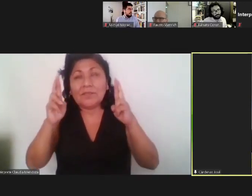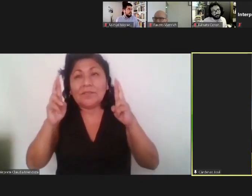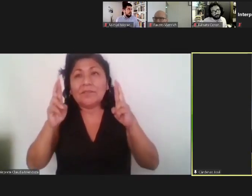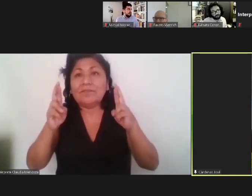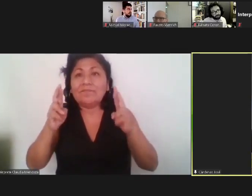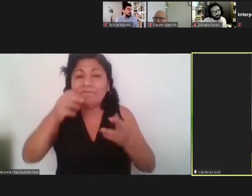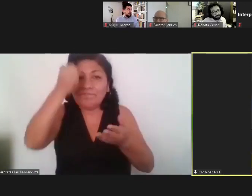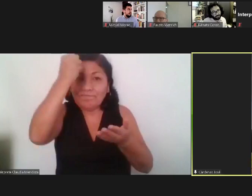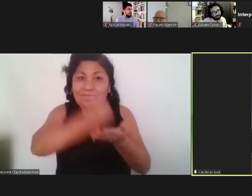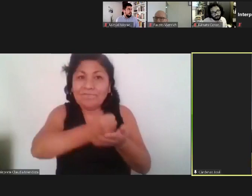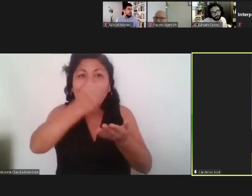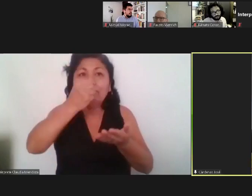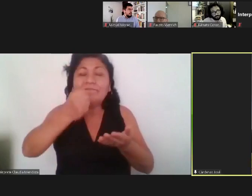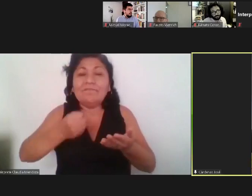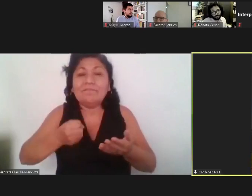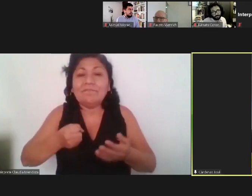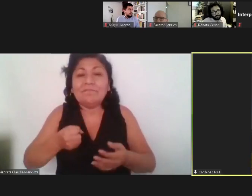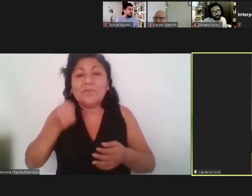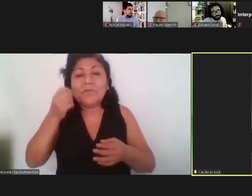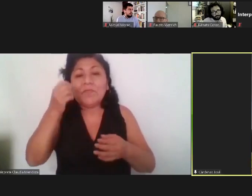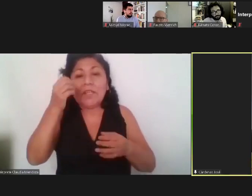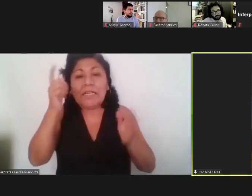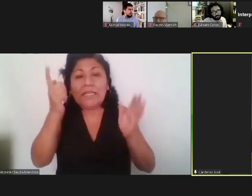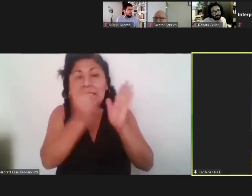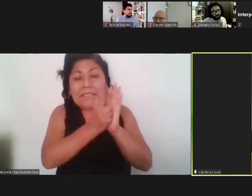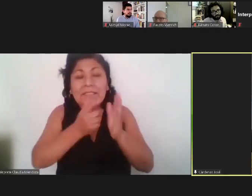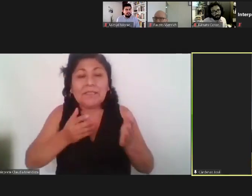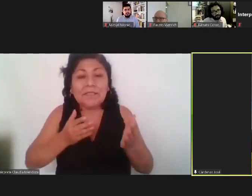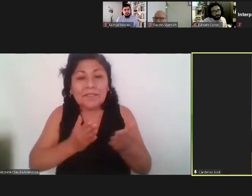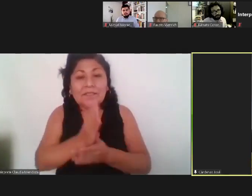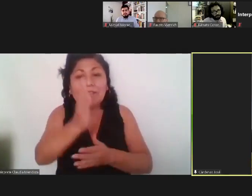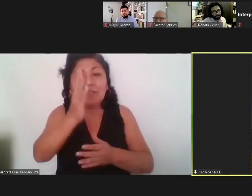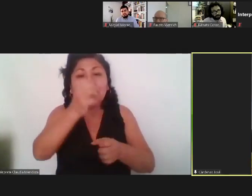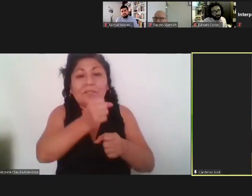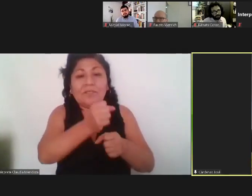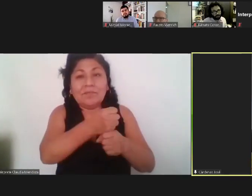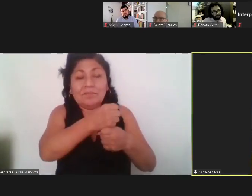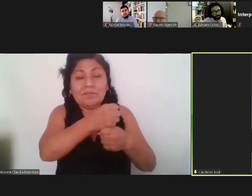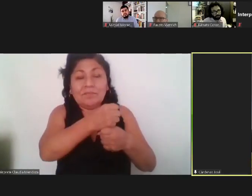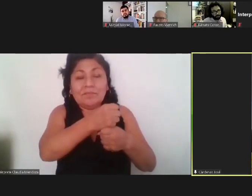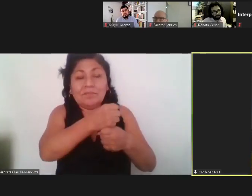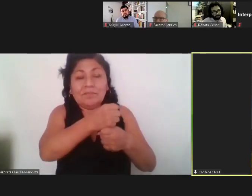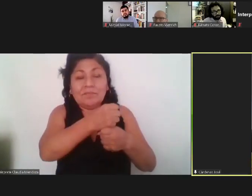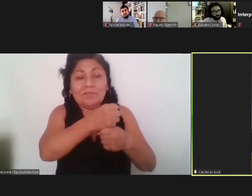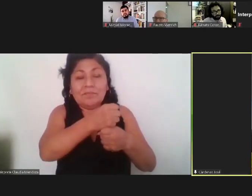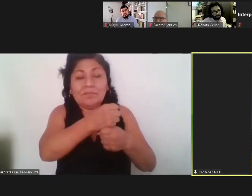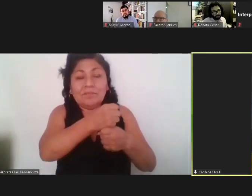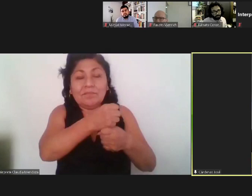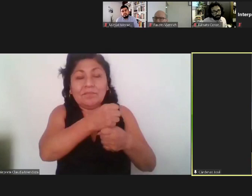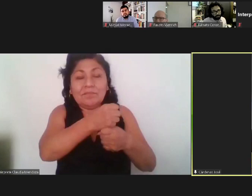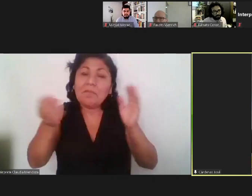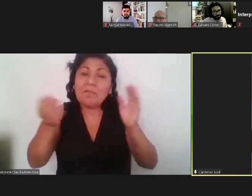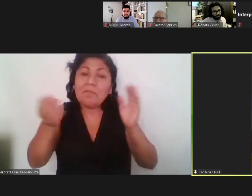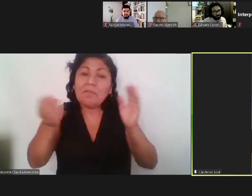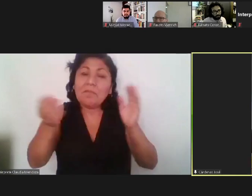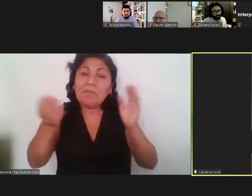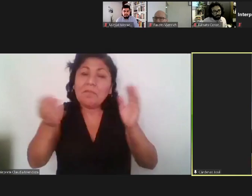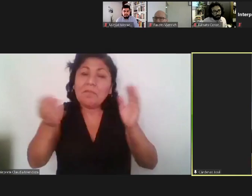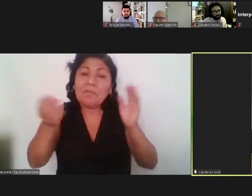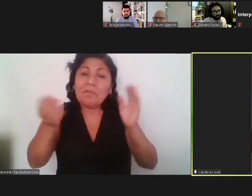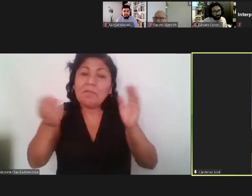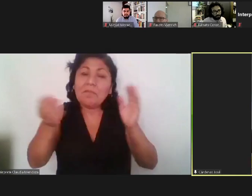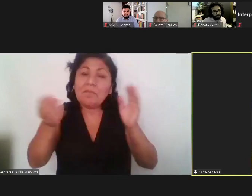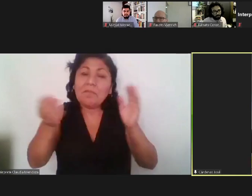se facilite la creación y adaptación de mayor cantidad de contenidos culturales. Agradezco a Miguel, a Fausto